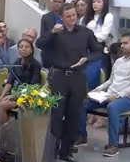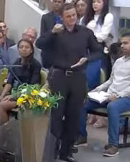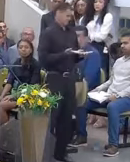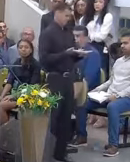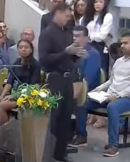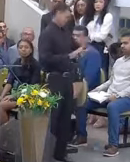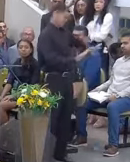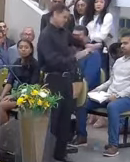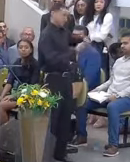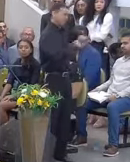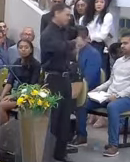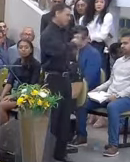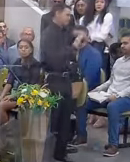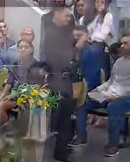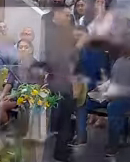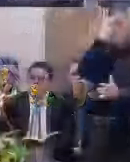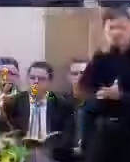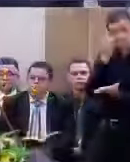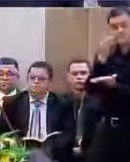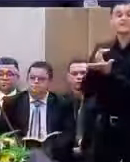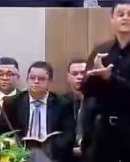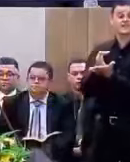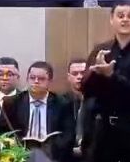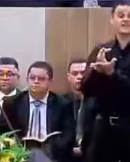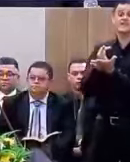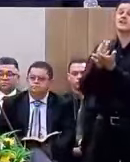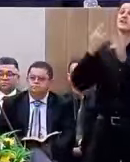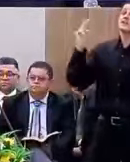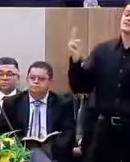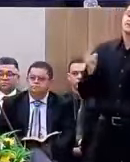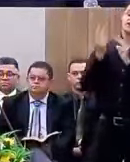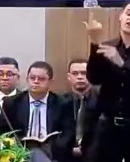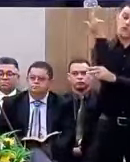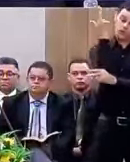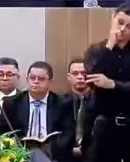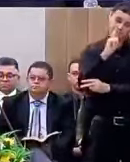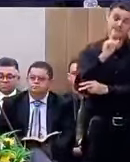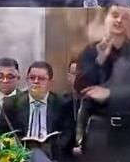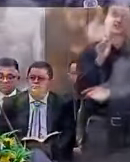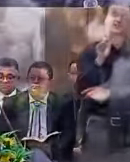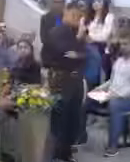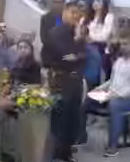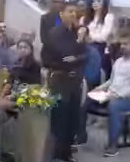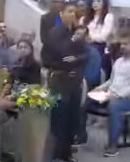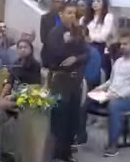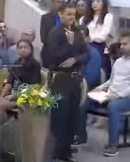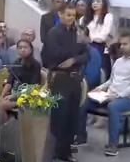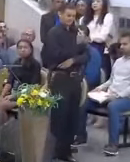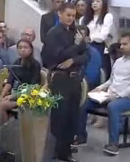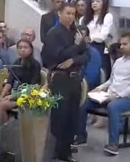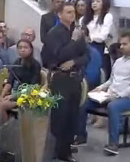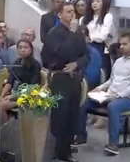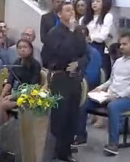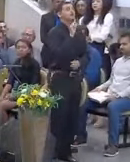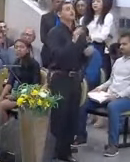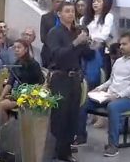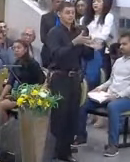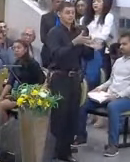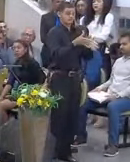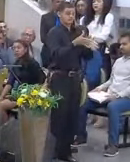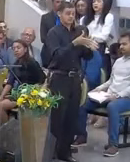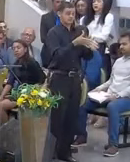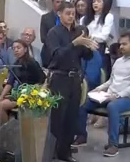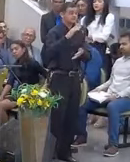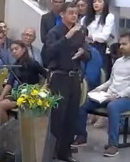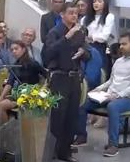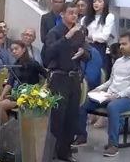fé. Esta é a vitória que vence o... A nossa? Diga bem forte, a nossa? Vamos